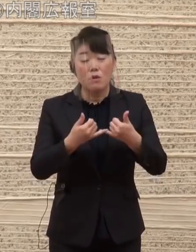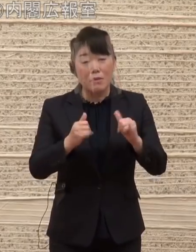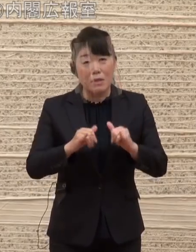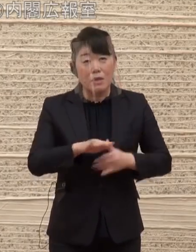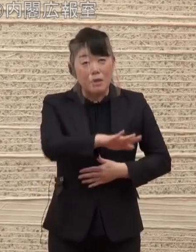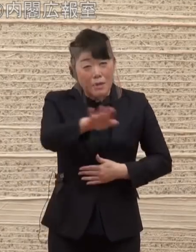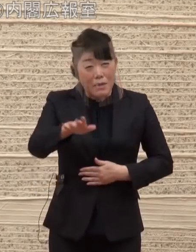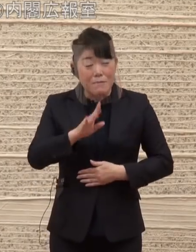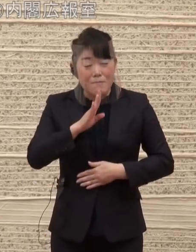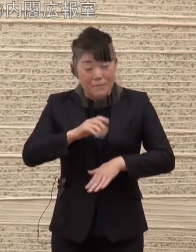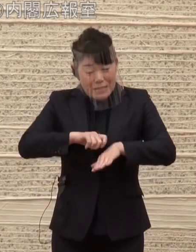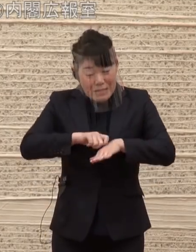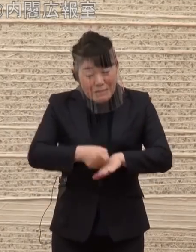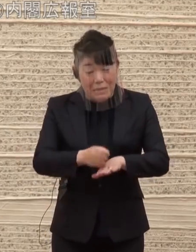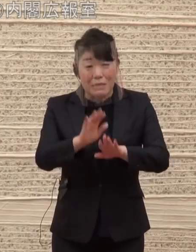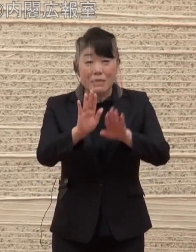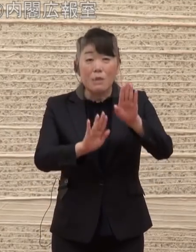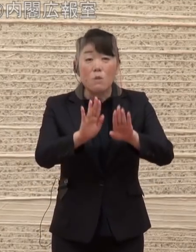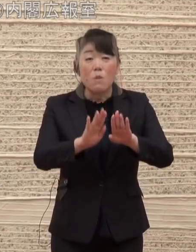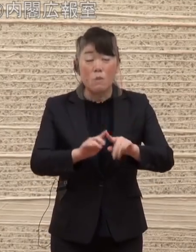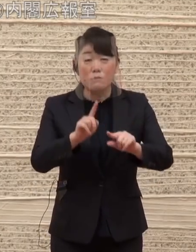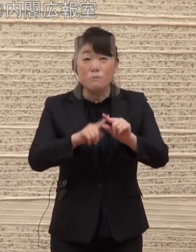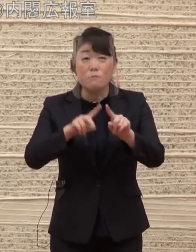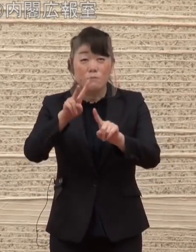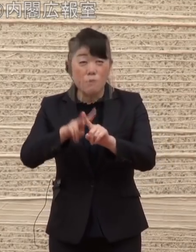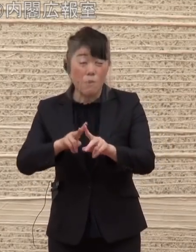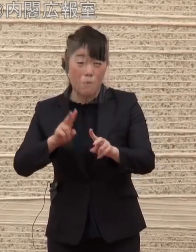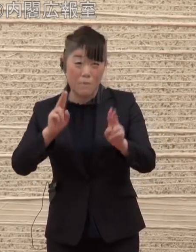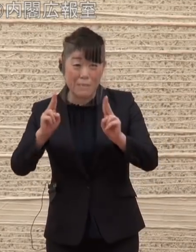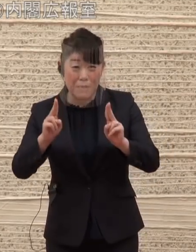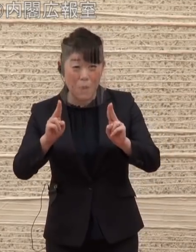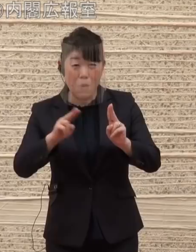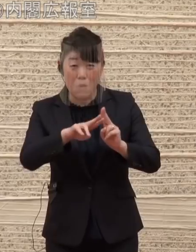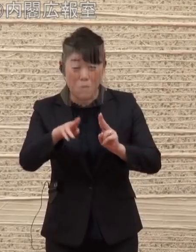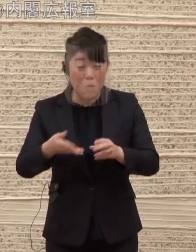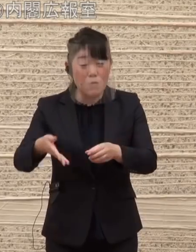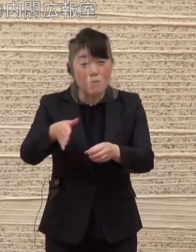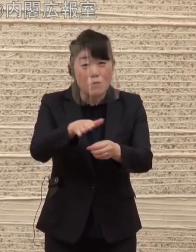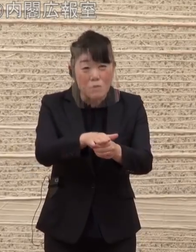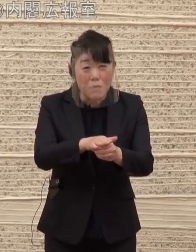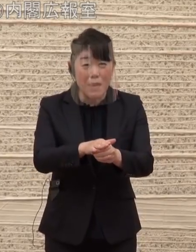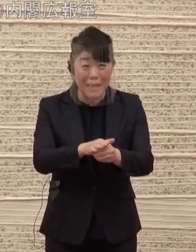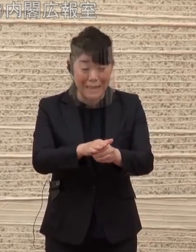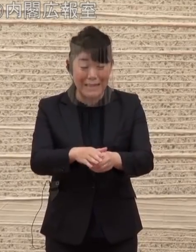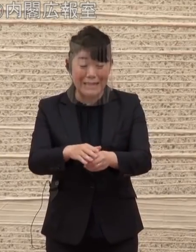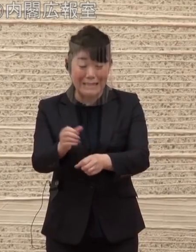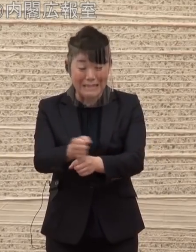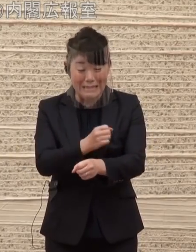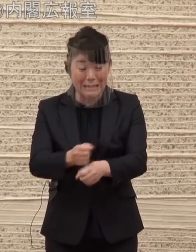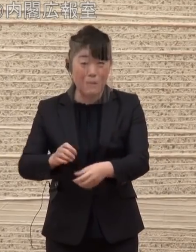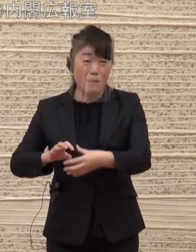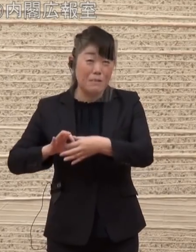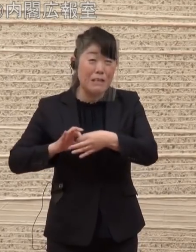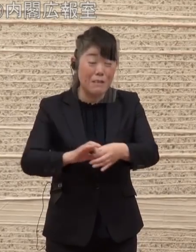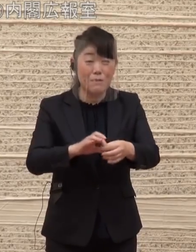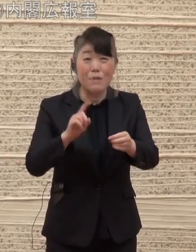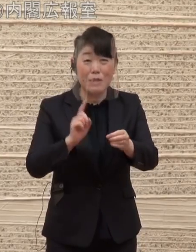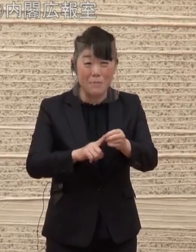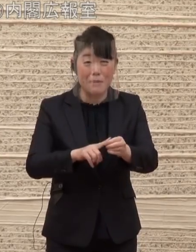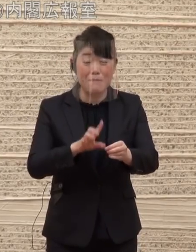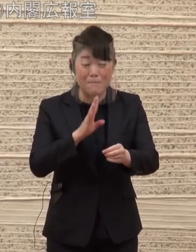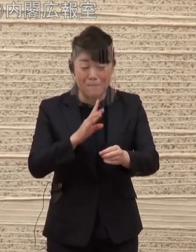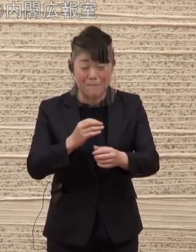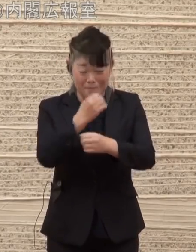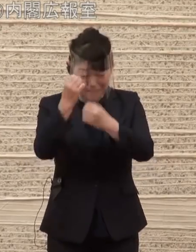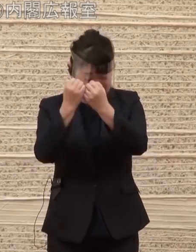状況の中で中小企業小規模事業者の皆様を含めてですね事業継続のために本当に歯を食いしばって頑張っておられと思い